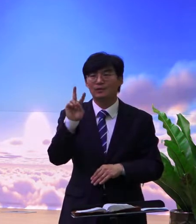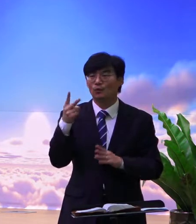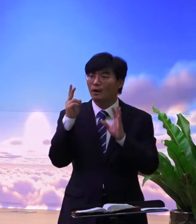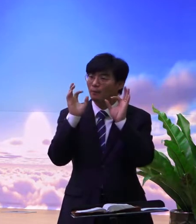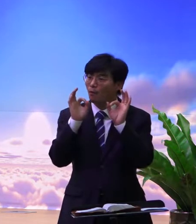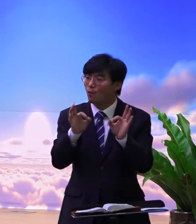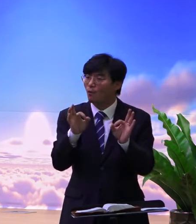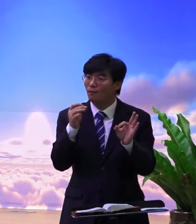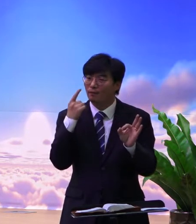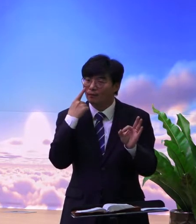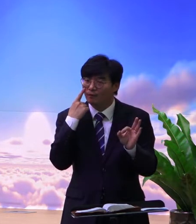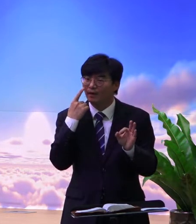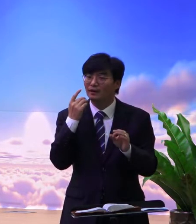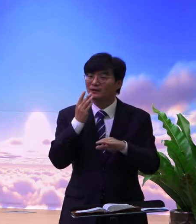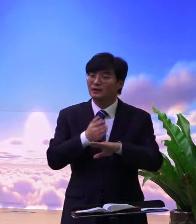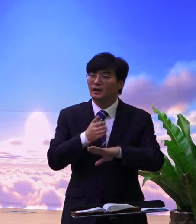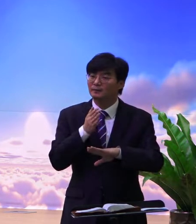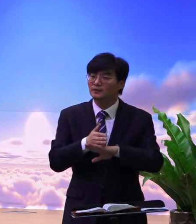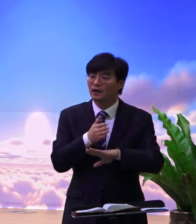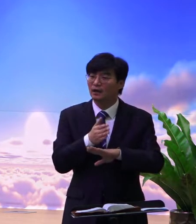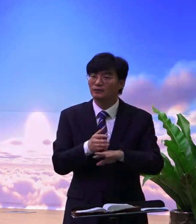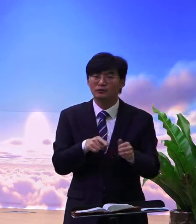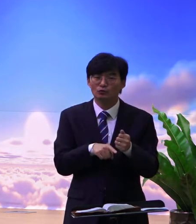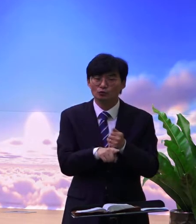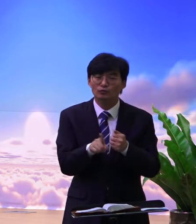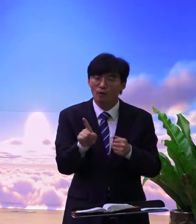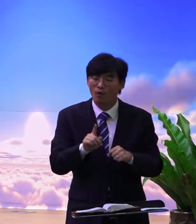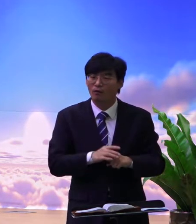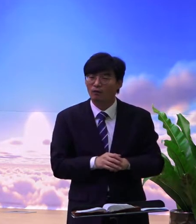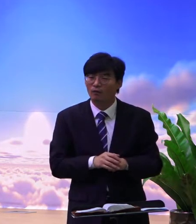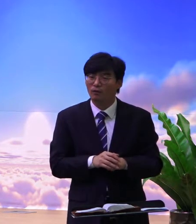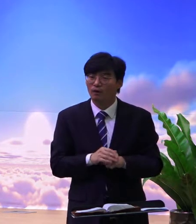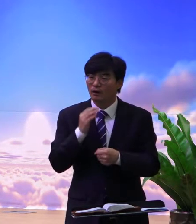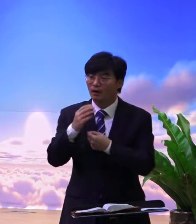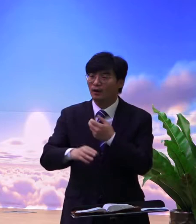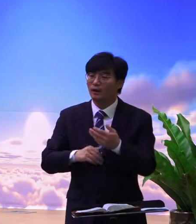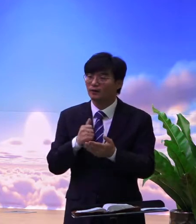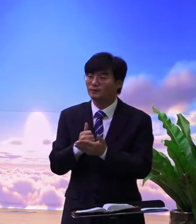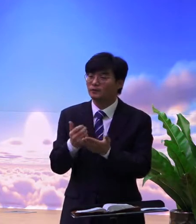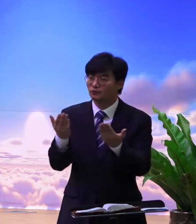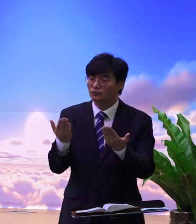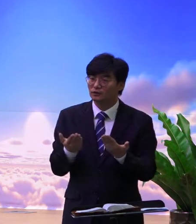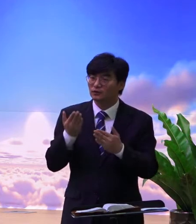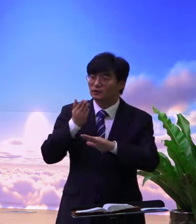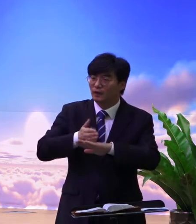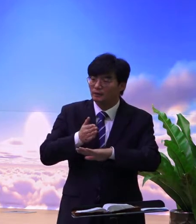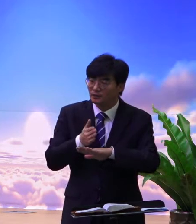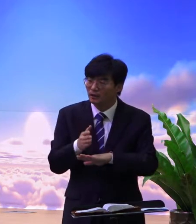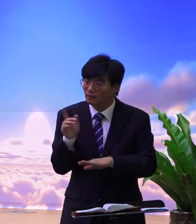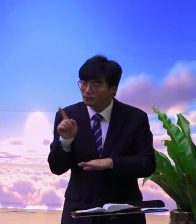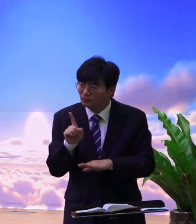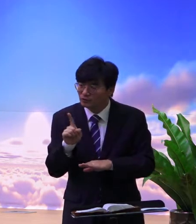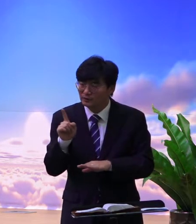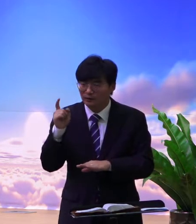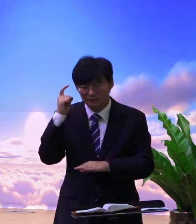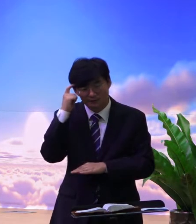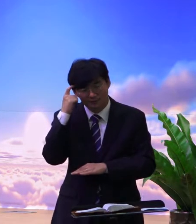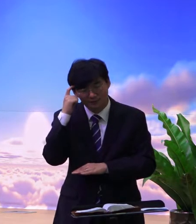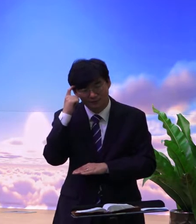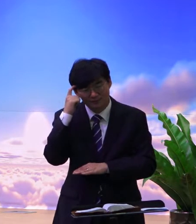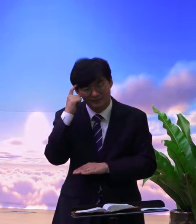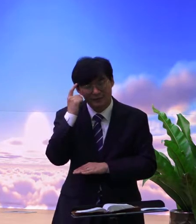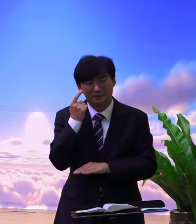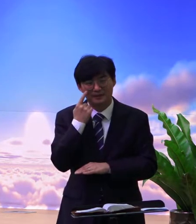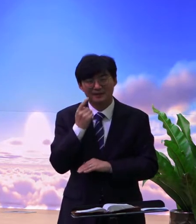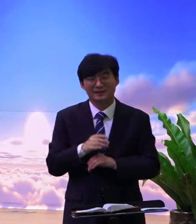게 뭐니? 우리 그렇게 많이 찾지 않습니까? 하나님이 무슨 감사거리를 주셨는가 이렇게 찾는데요. 우리가